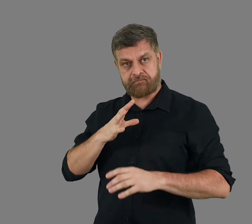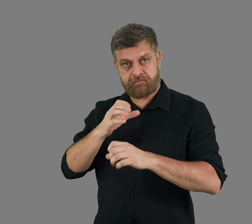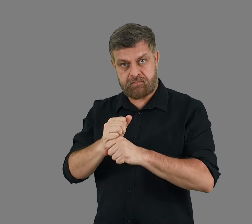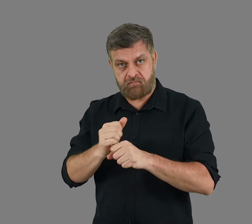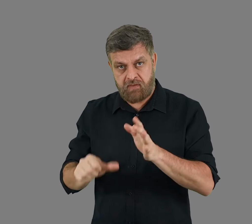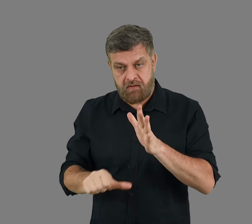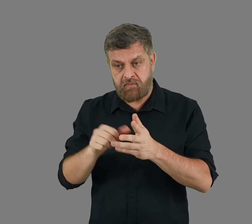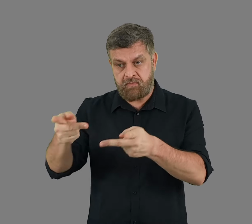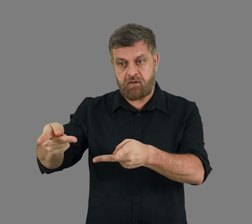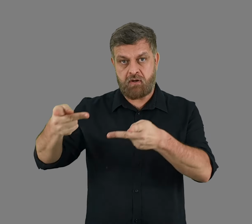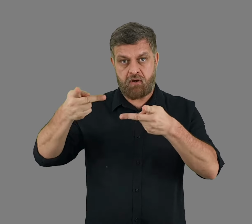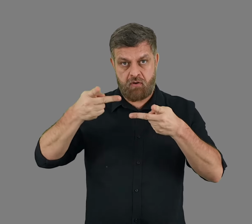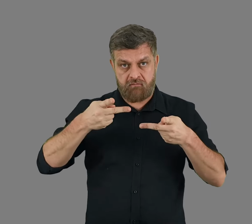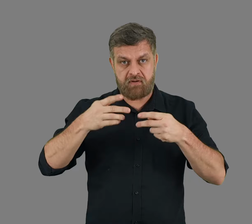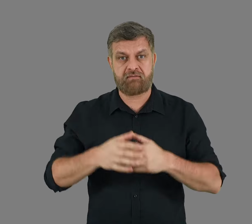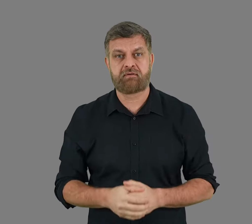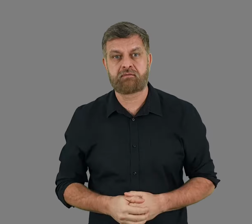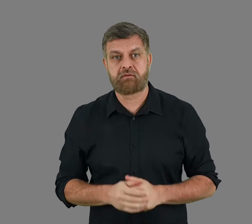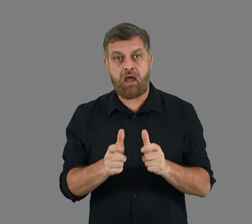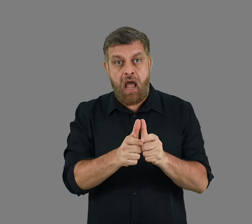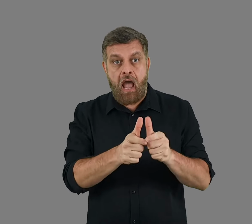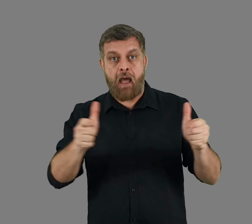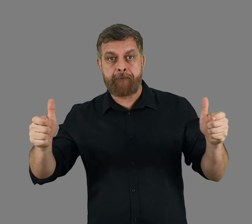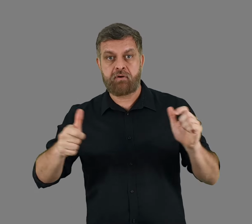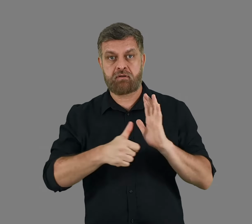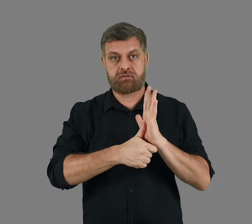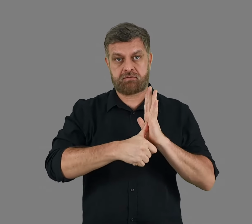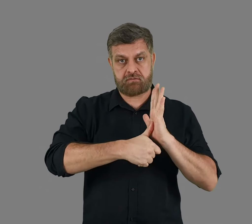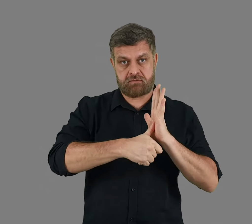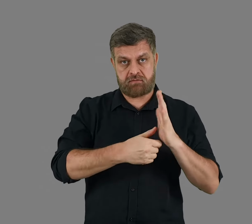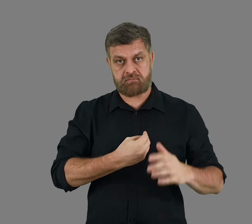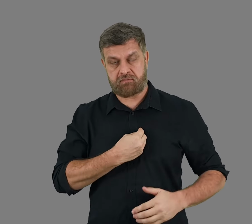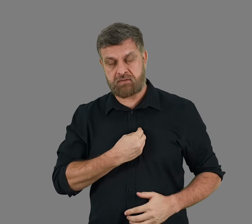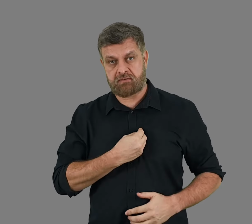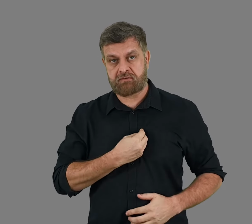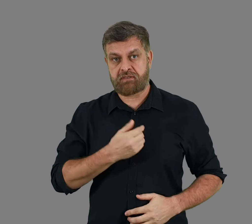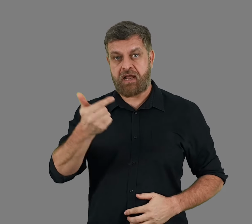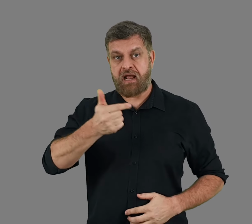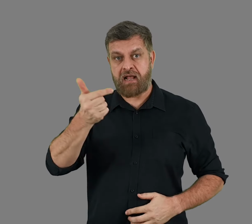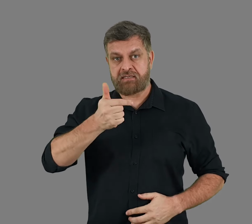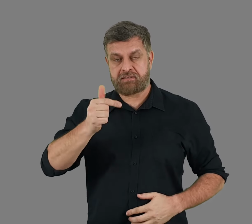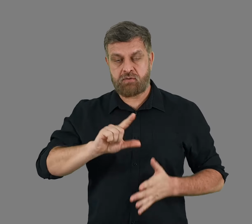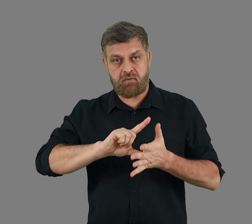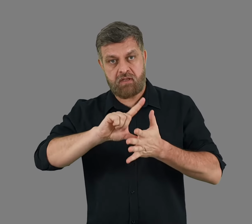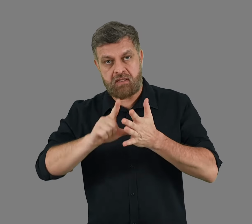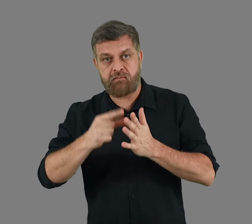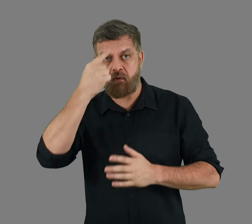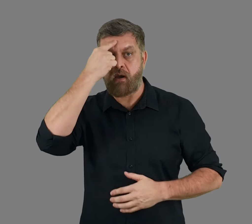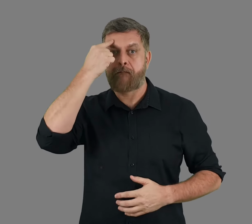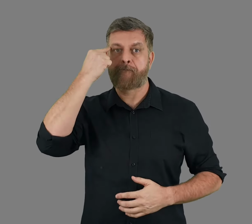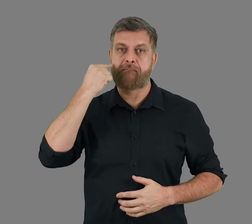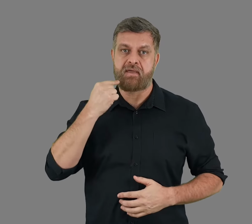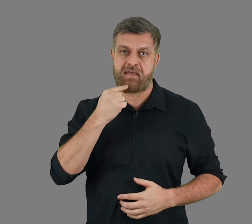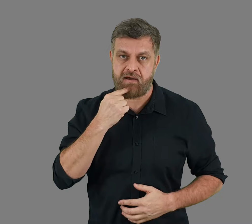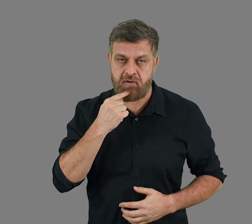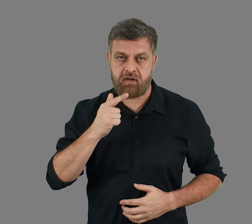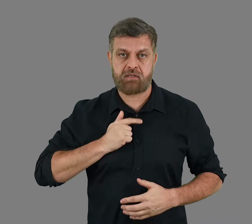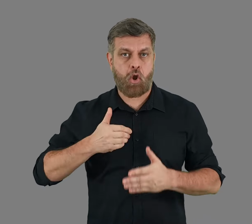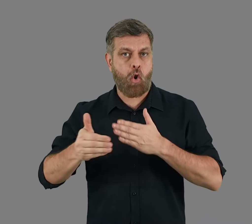chamada com a maioria absoluta dos associados e em segunda chamada meia hora após a primeira, com qualquer número de